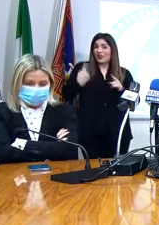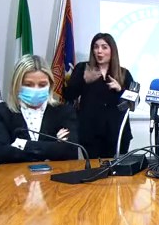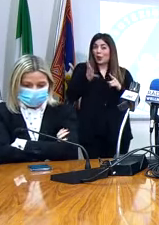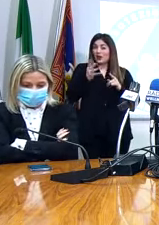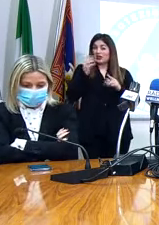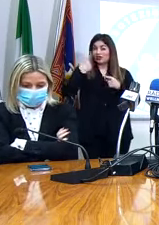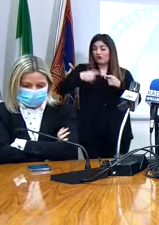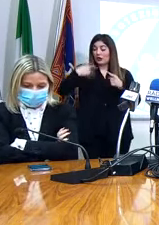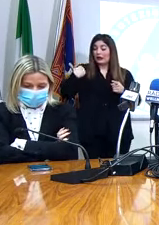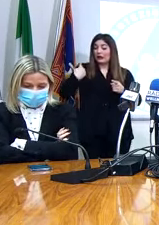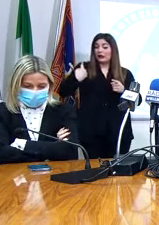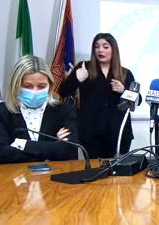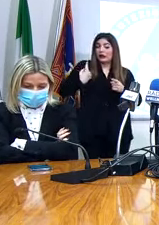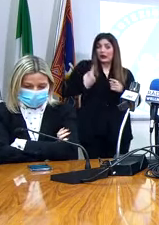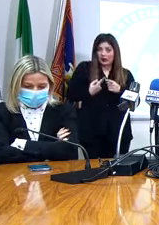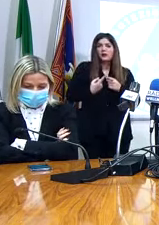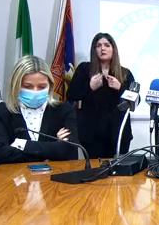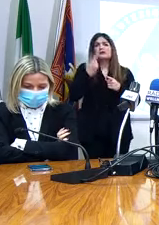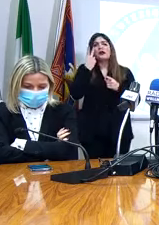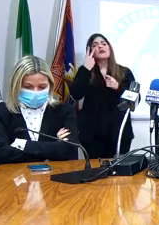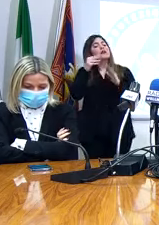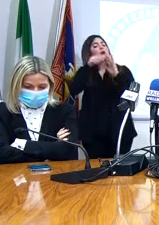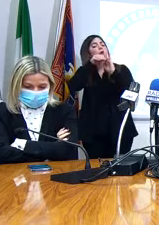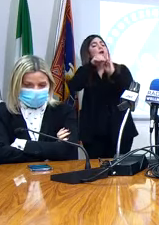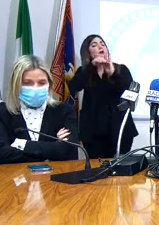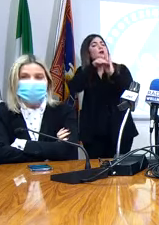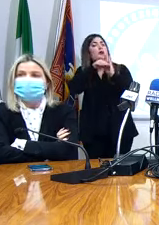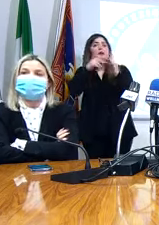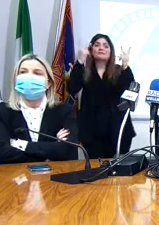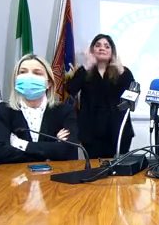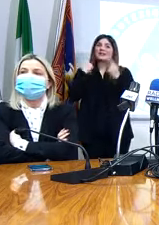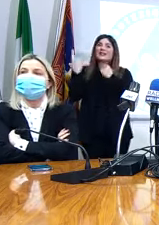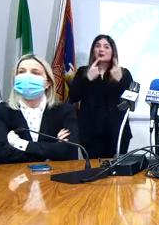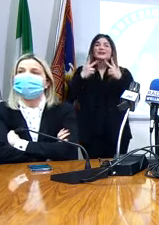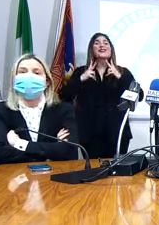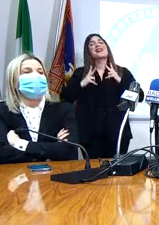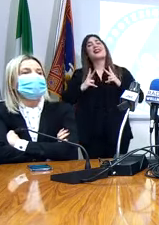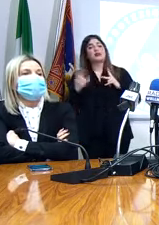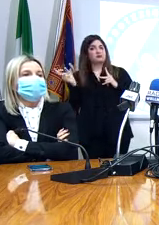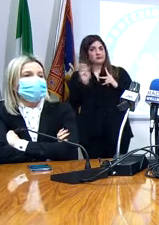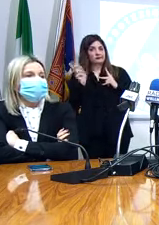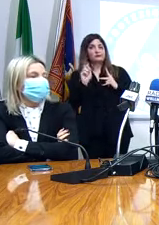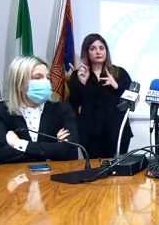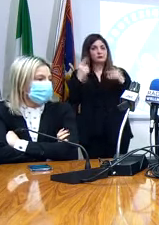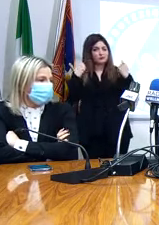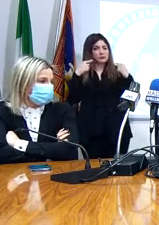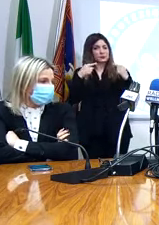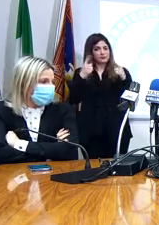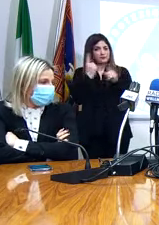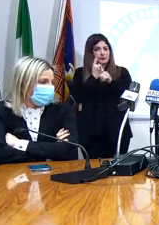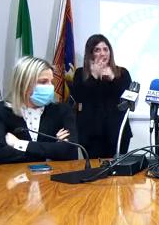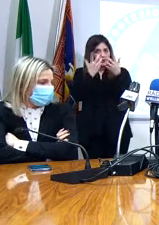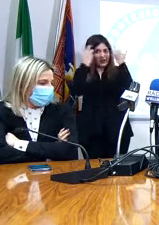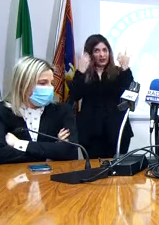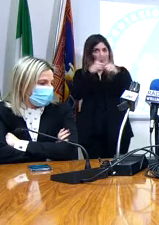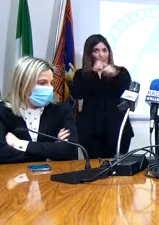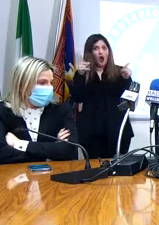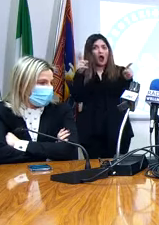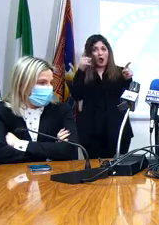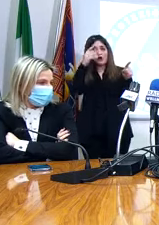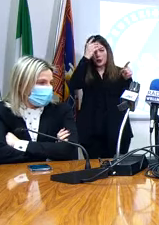Vediamo lo scenario, che non è uno scenario tranquillizzante, questo ci terrei che fosse diffuso anche